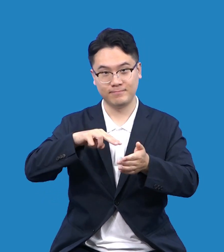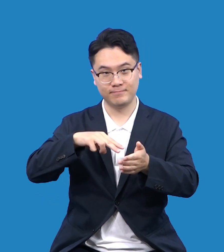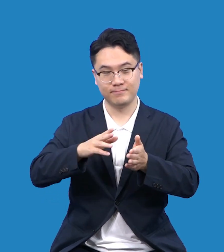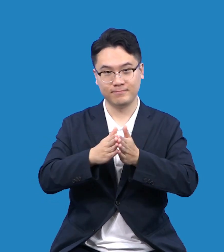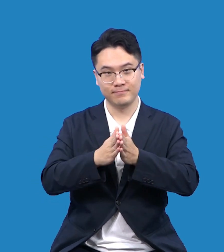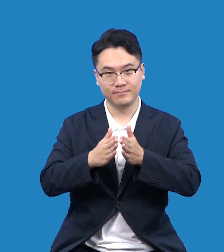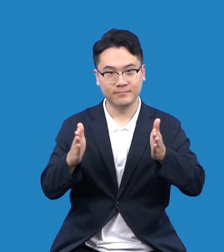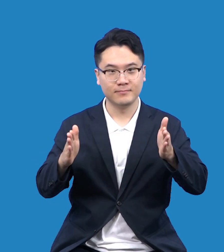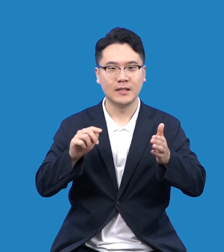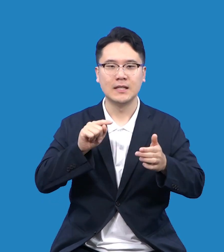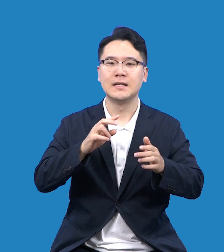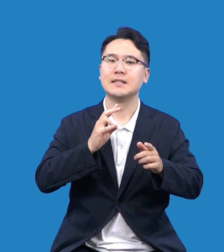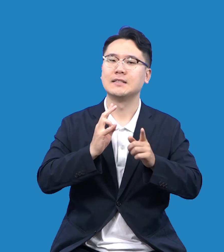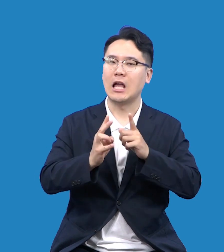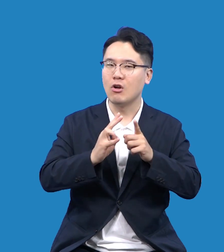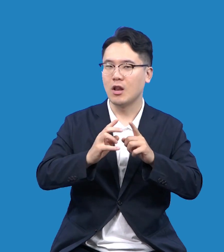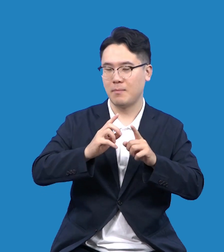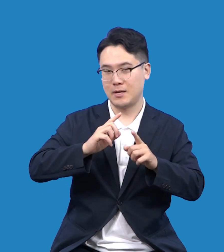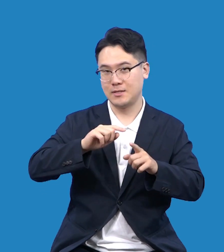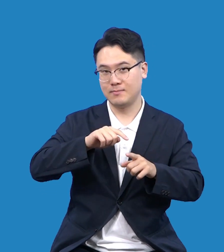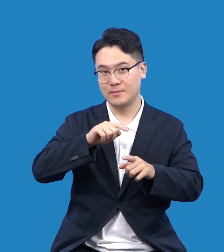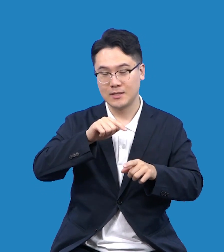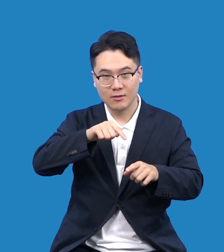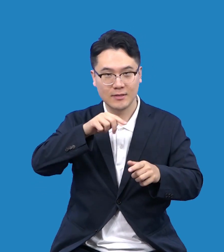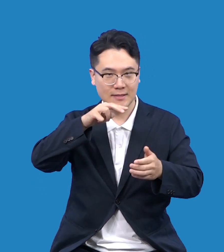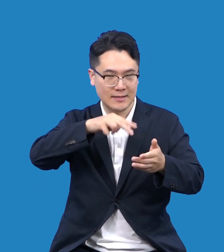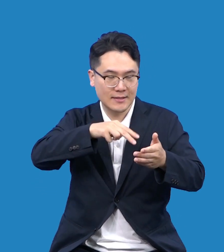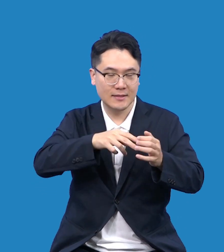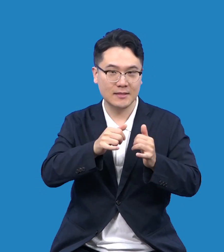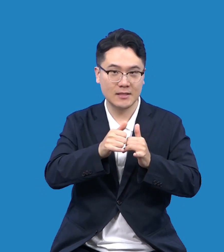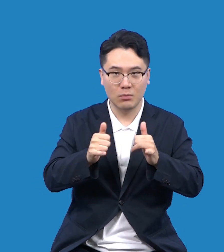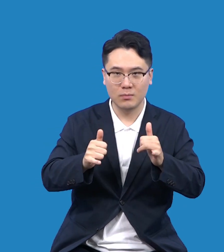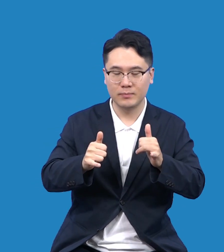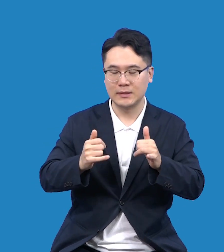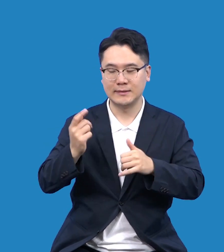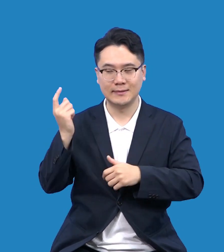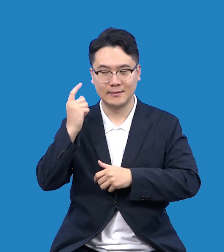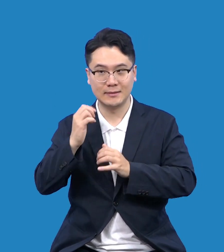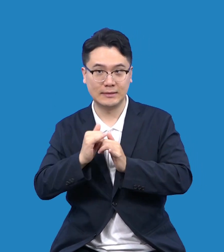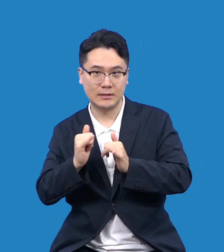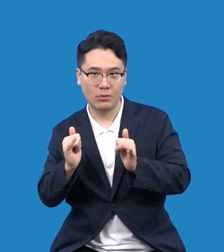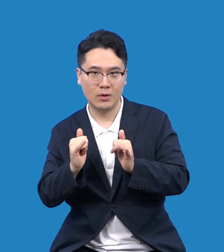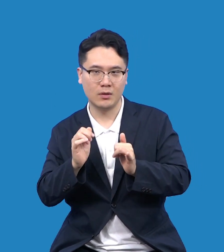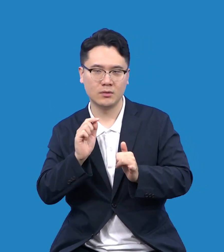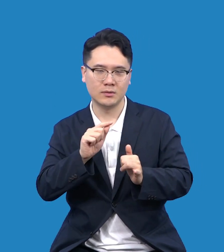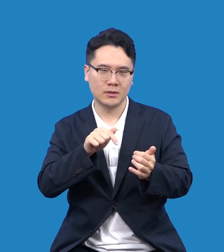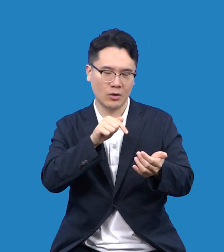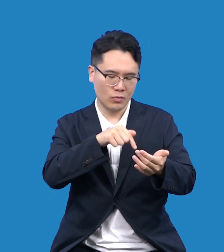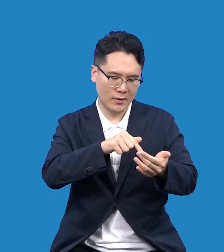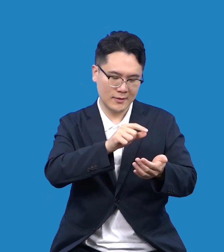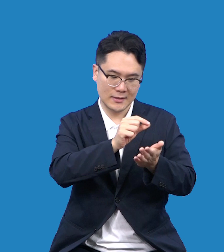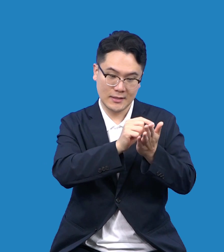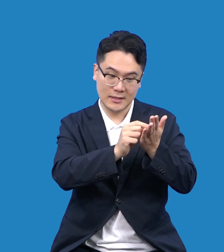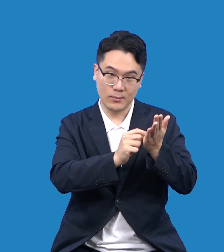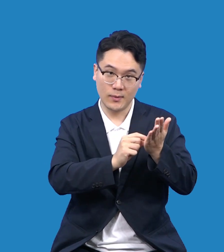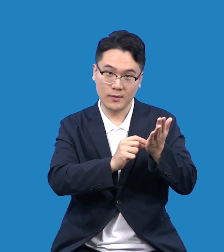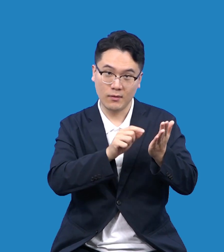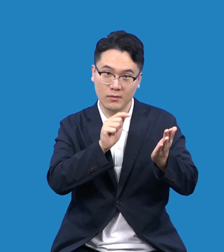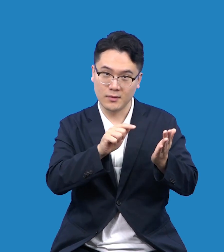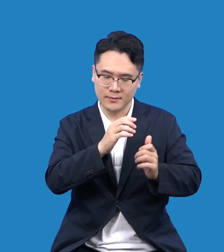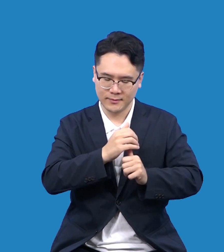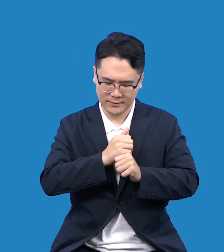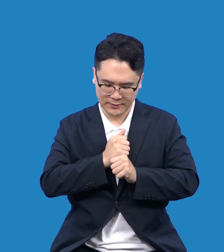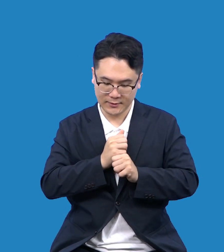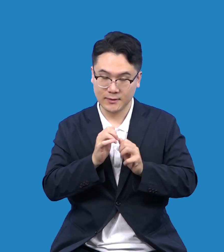같이 시작. 이 예언의 말씀을 읽는 자와 듣는 자와 그 가운데 기록한 것을